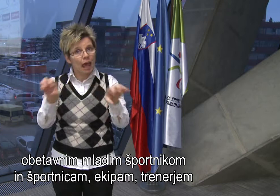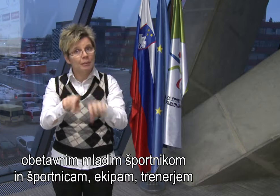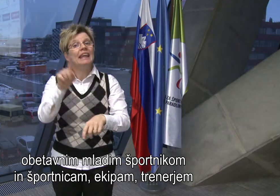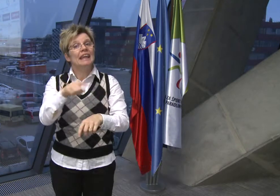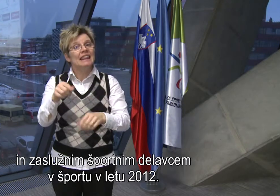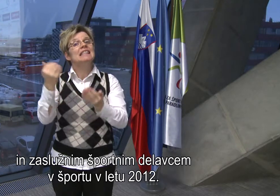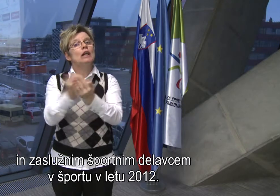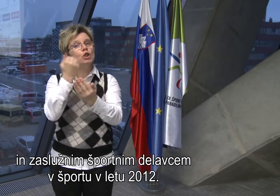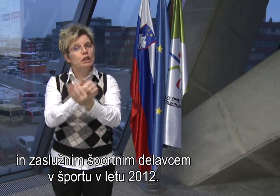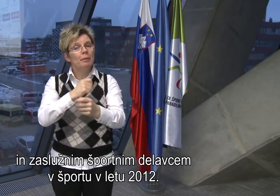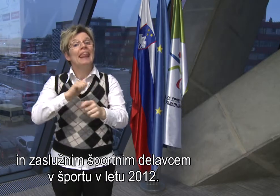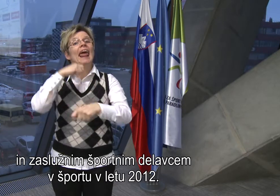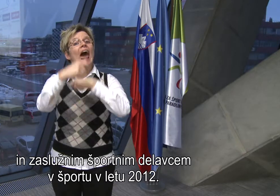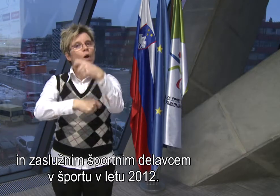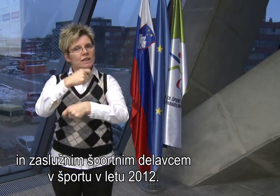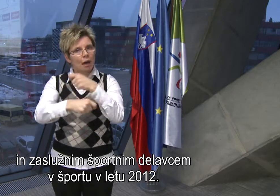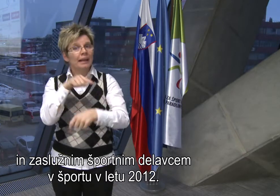Imam